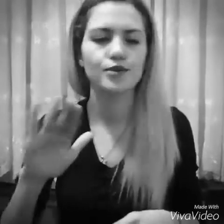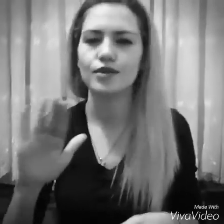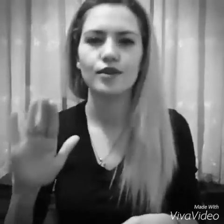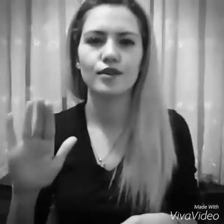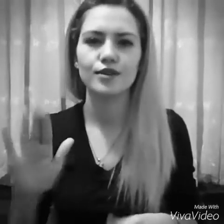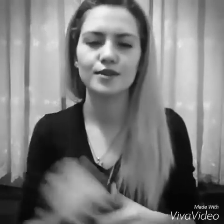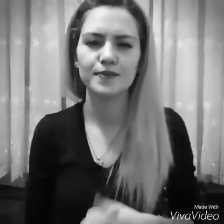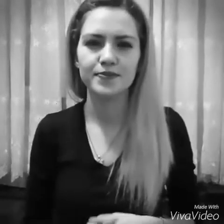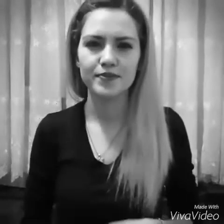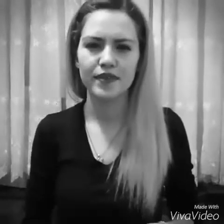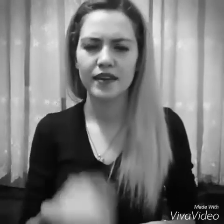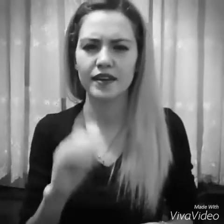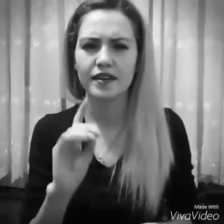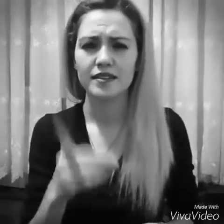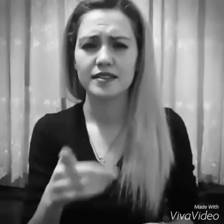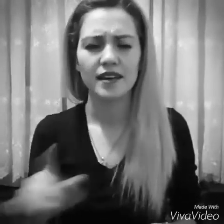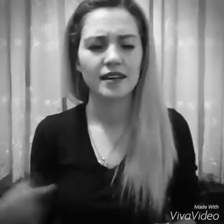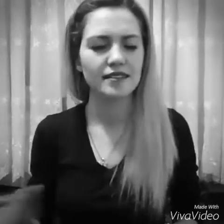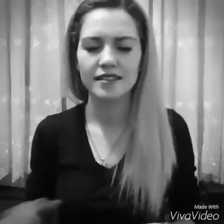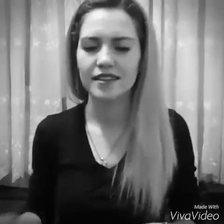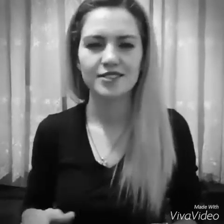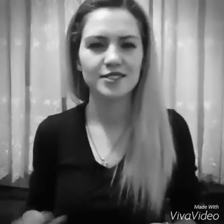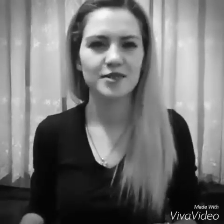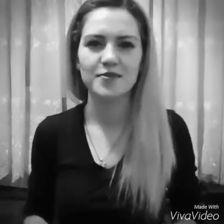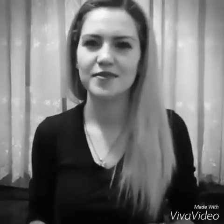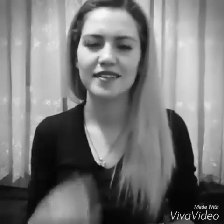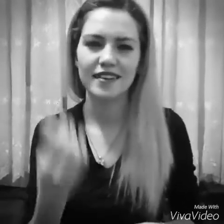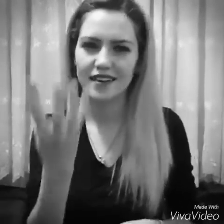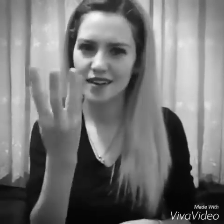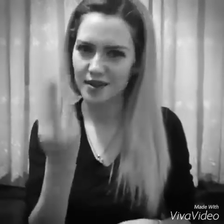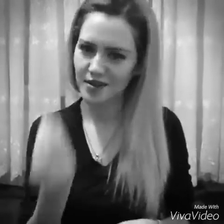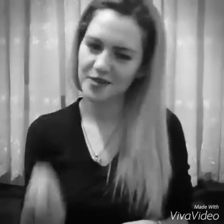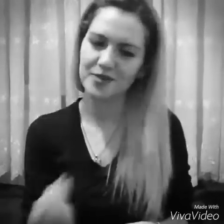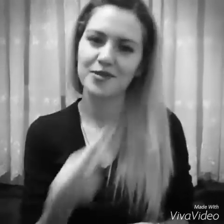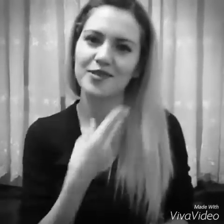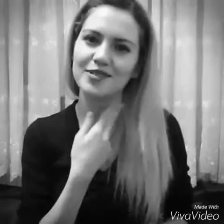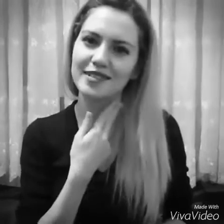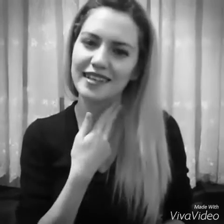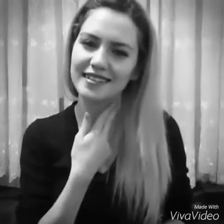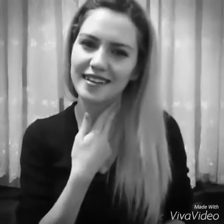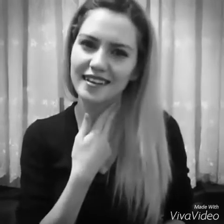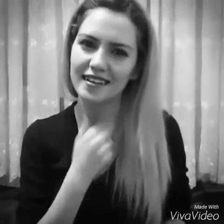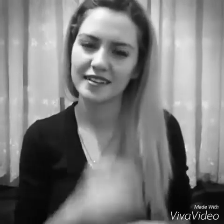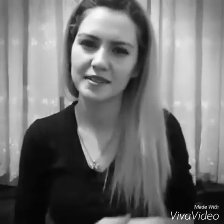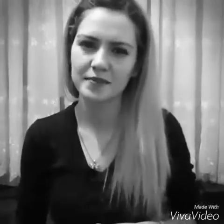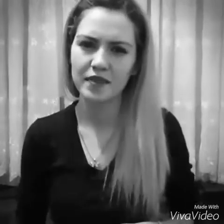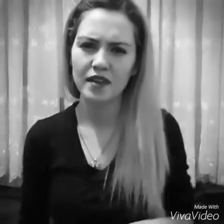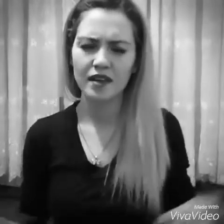gözüm yok, sen yanımda ol yeter.